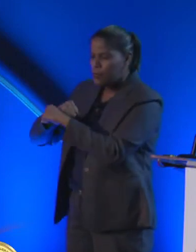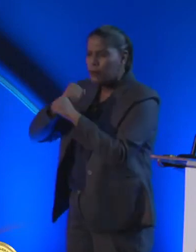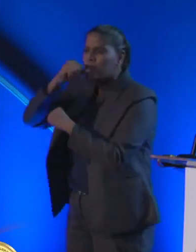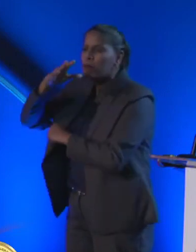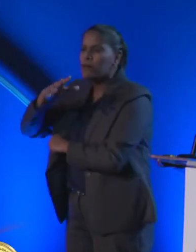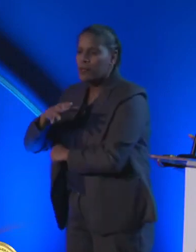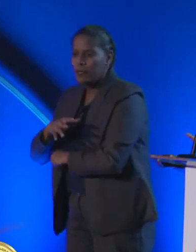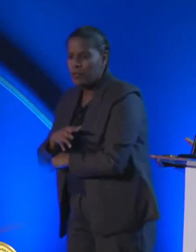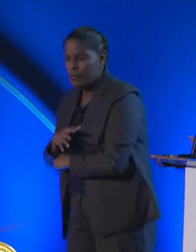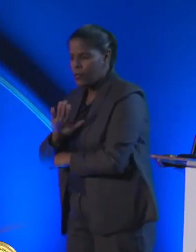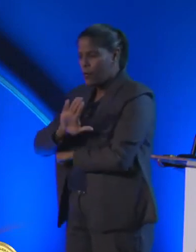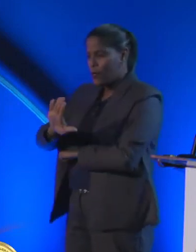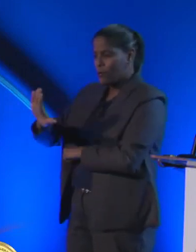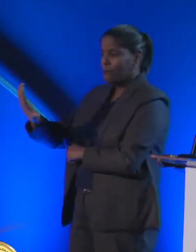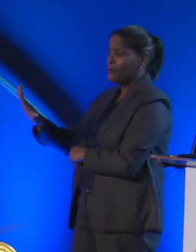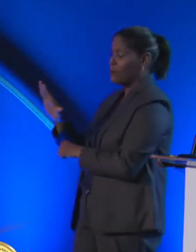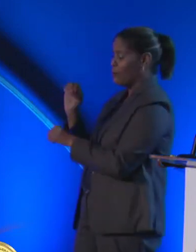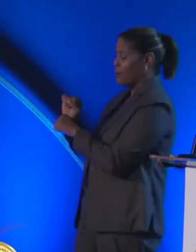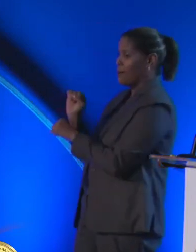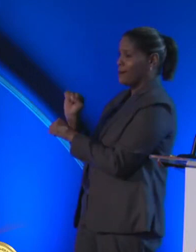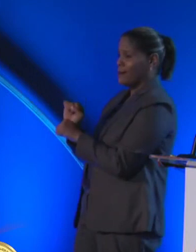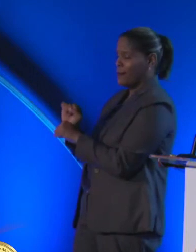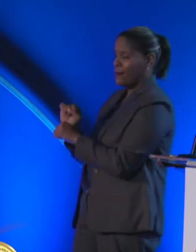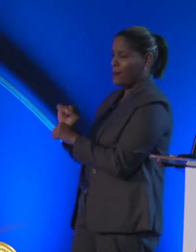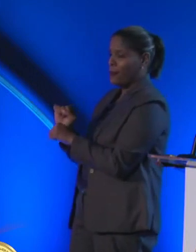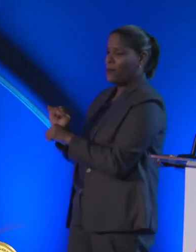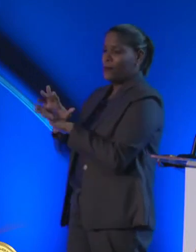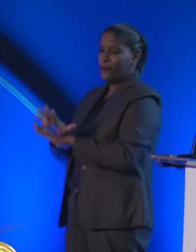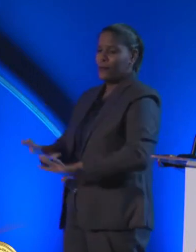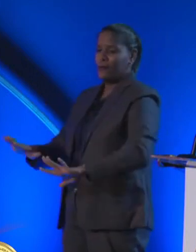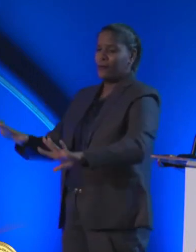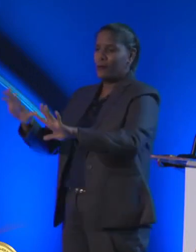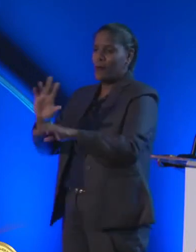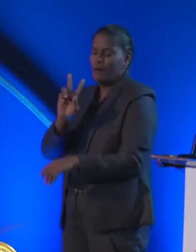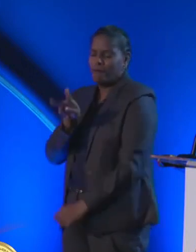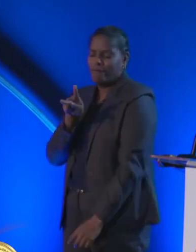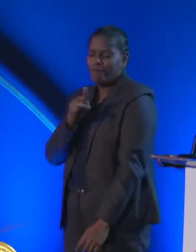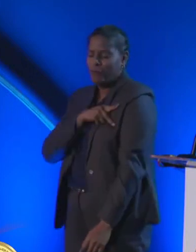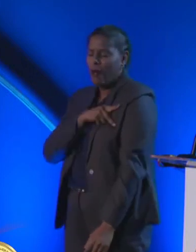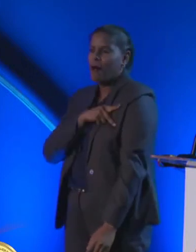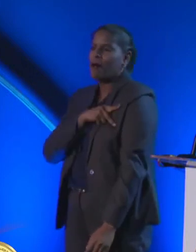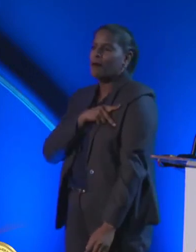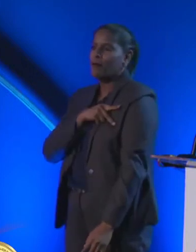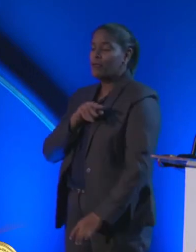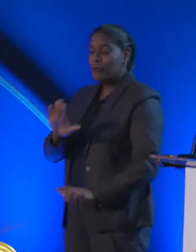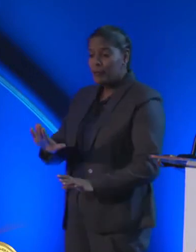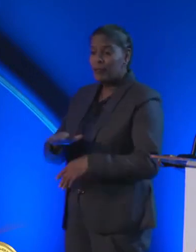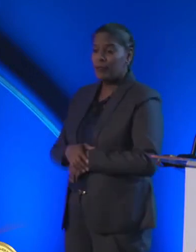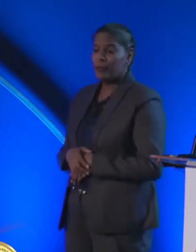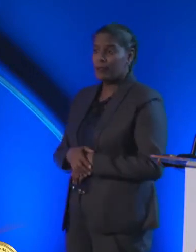mujeres en su espacio laboral en su espacio privado también en los